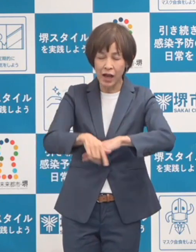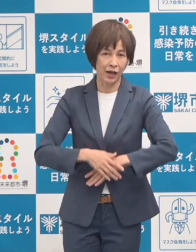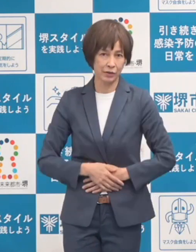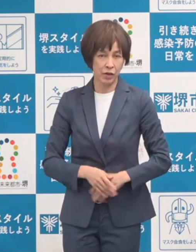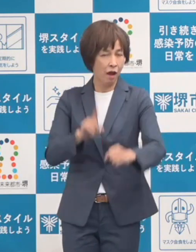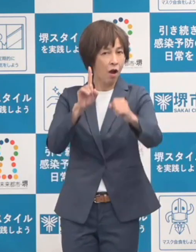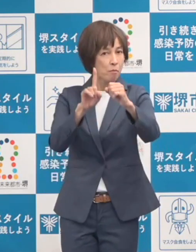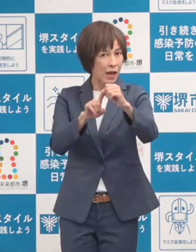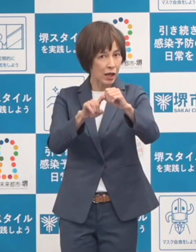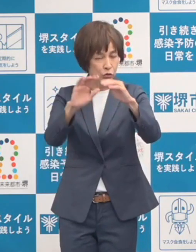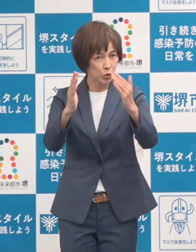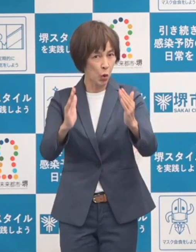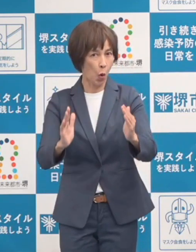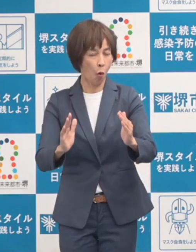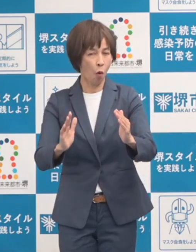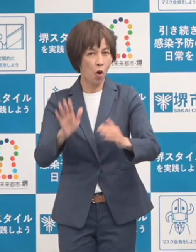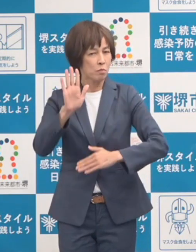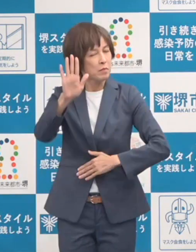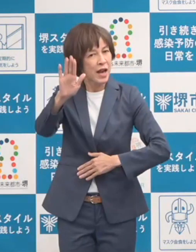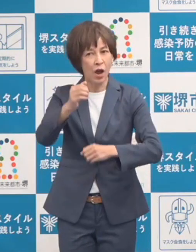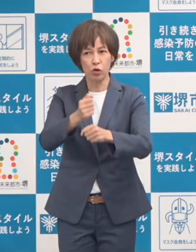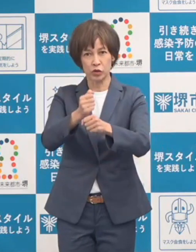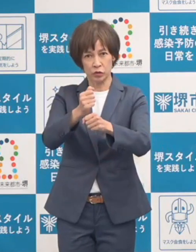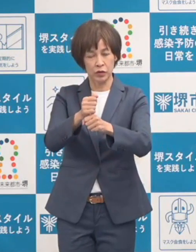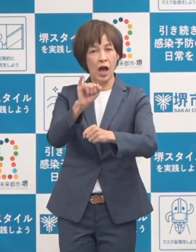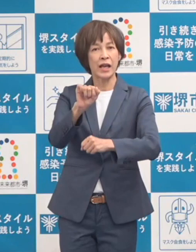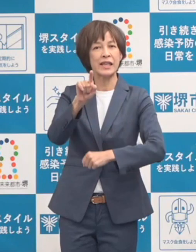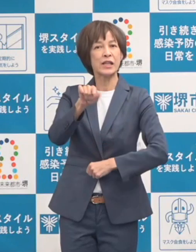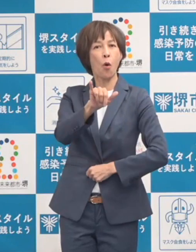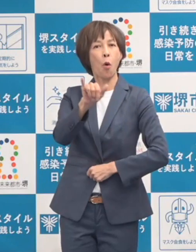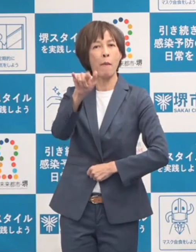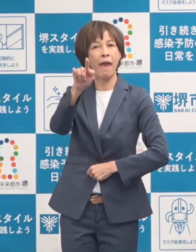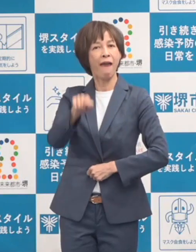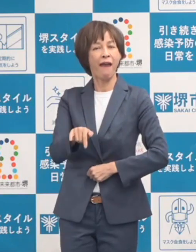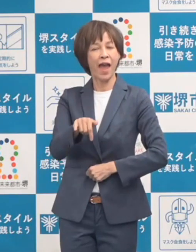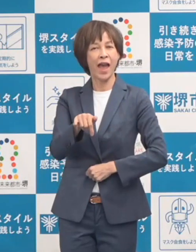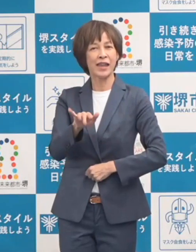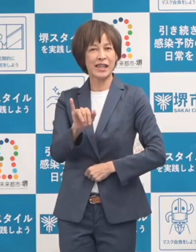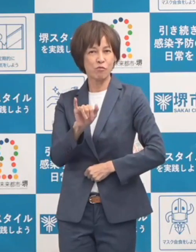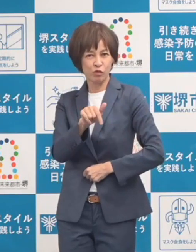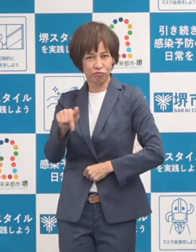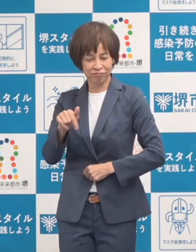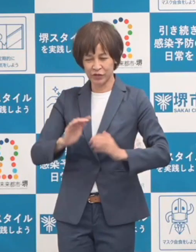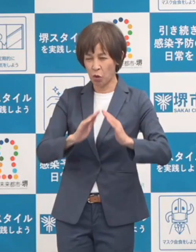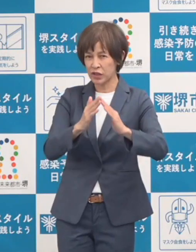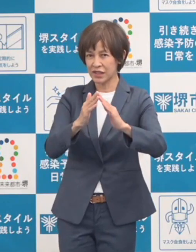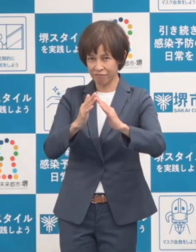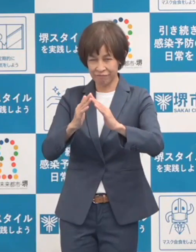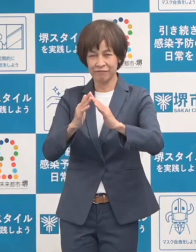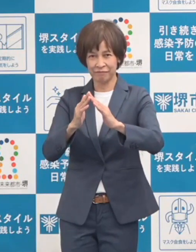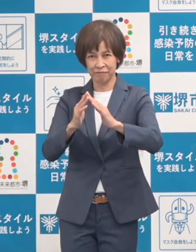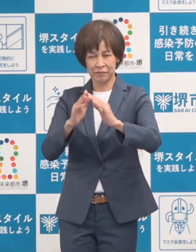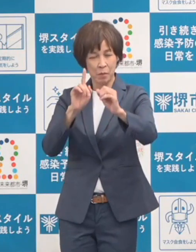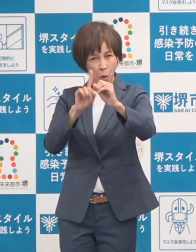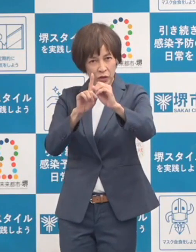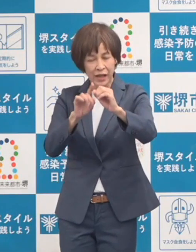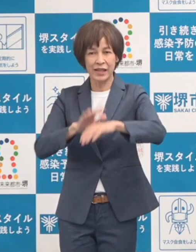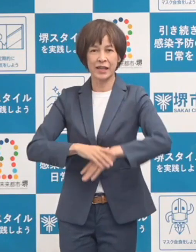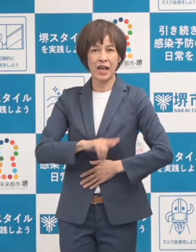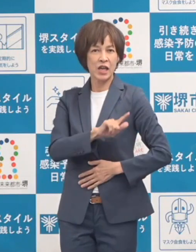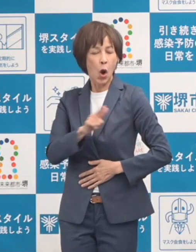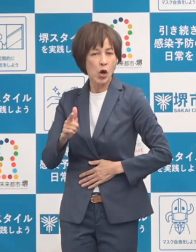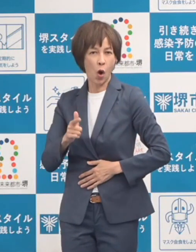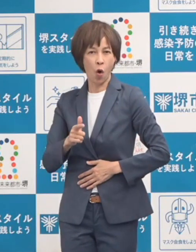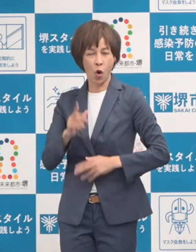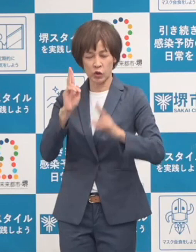都市像として未来をつくるイノベーティブ都市を掲げていますので、この堺からいろんな企業が挑戦をしてい